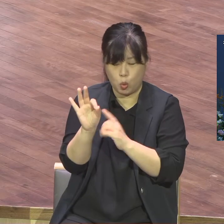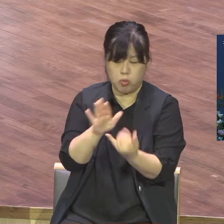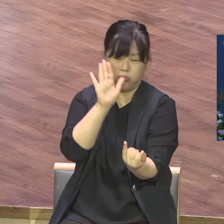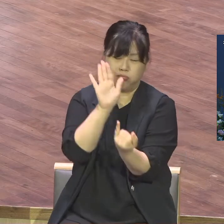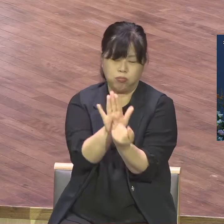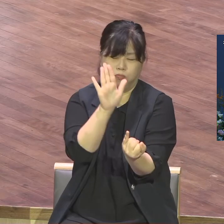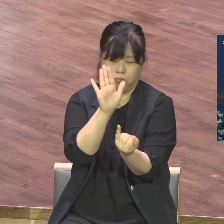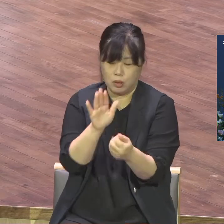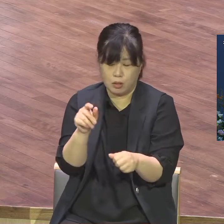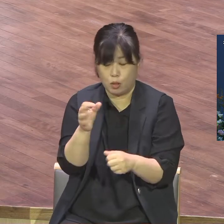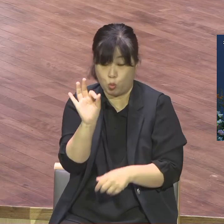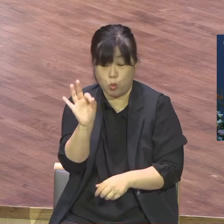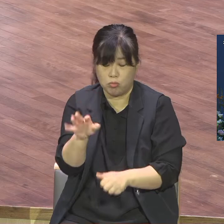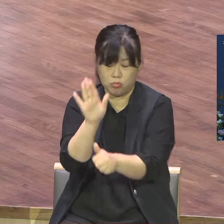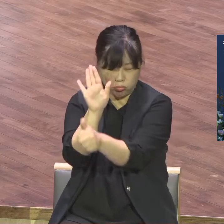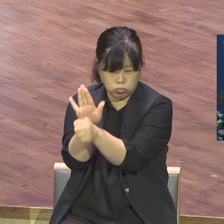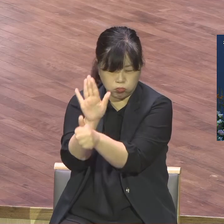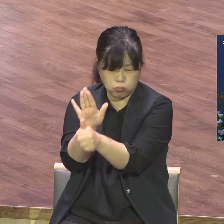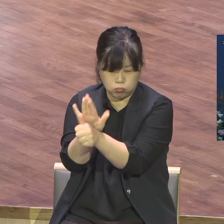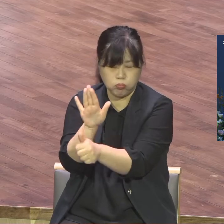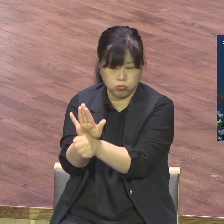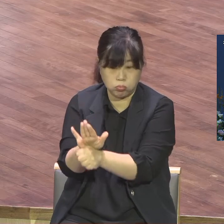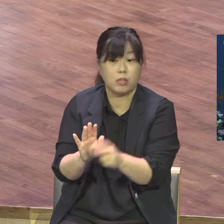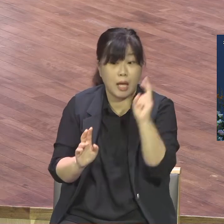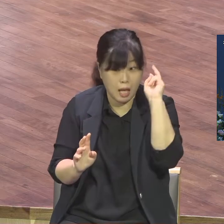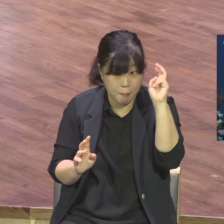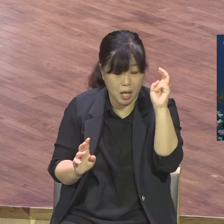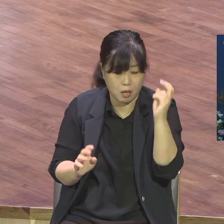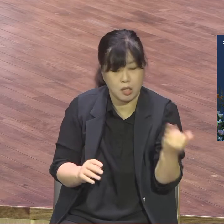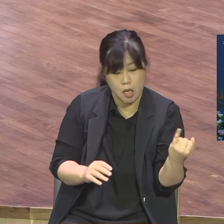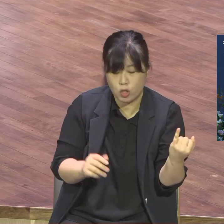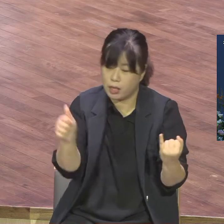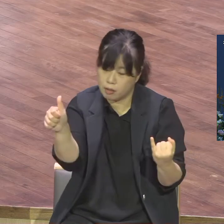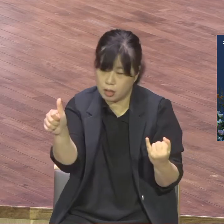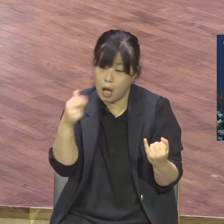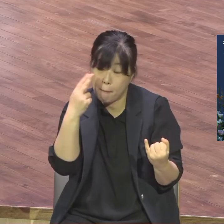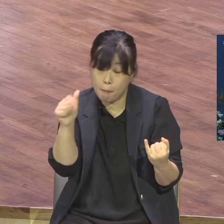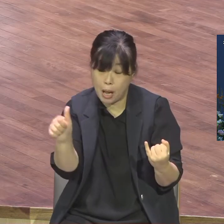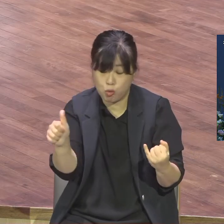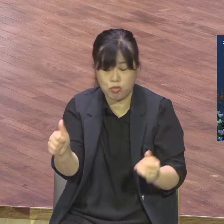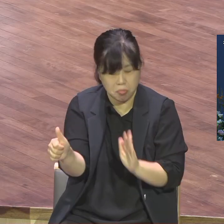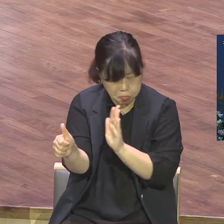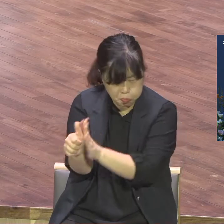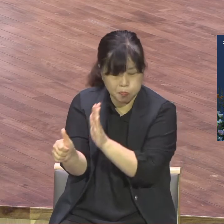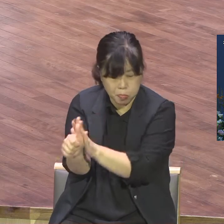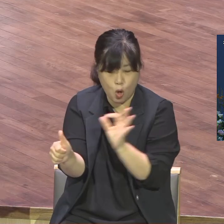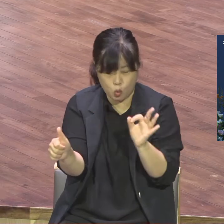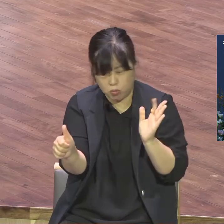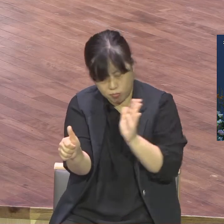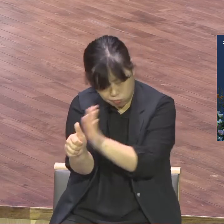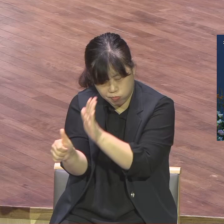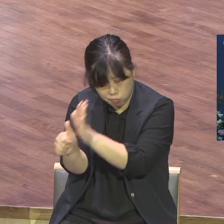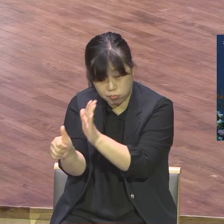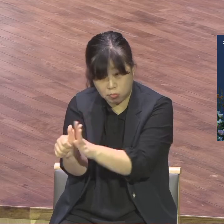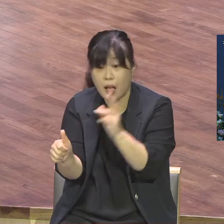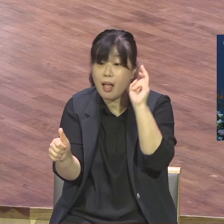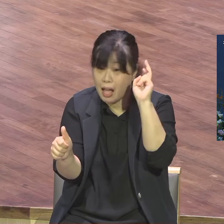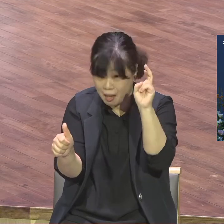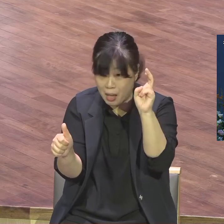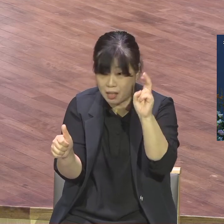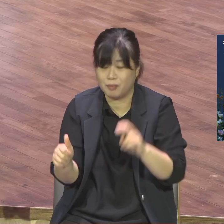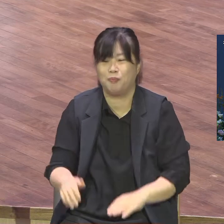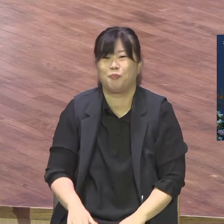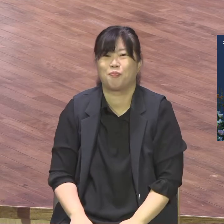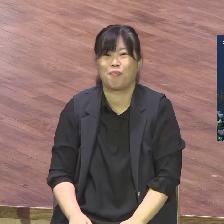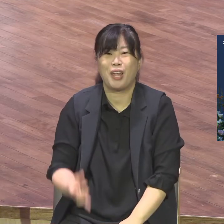경제력이 있는 사람이 후원을 많이 했음을 보여줄 수 있습니다. 사실 사도 바울이 선교 초기에는